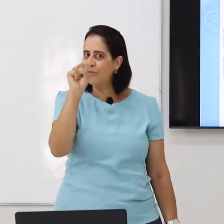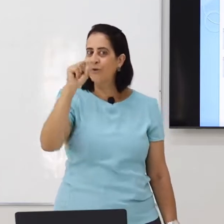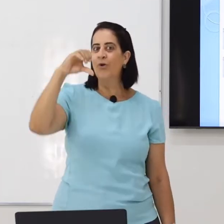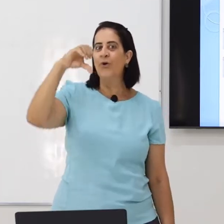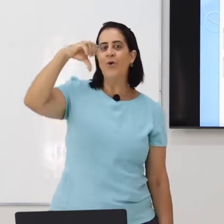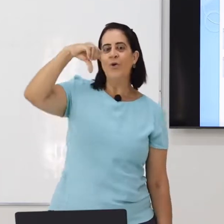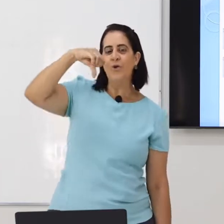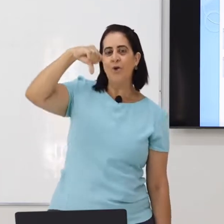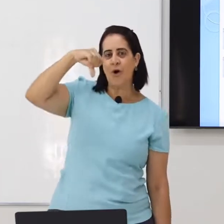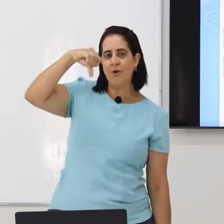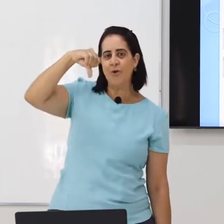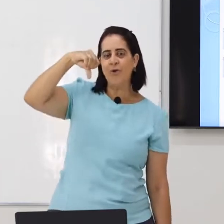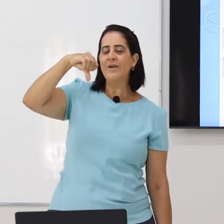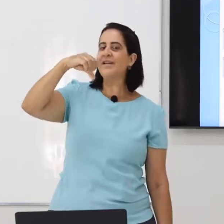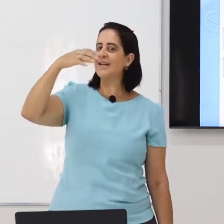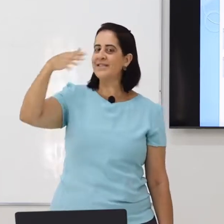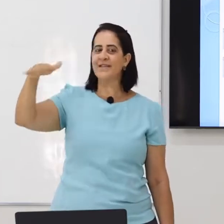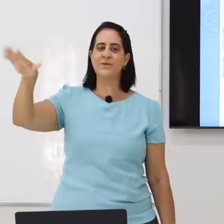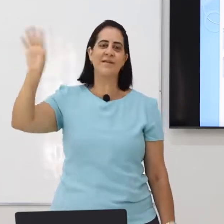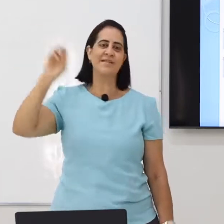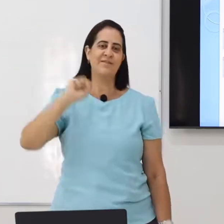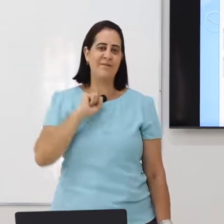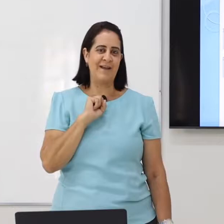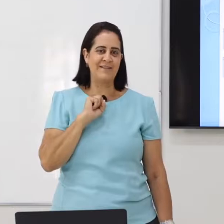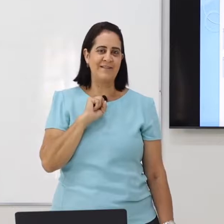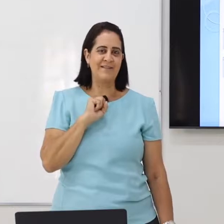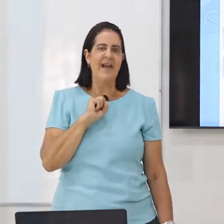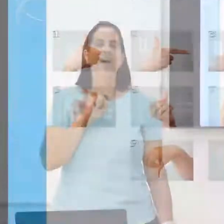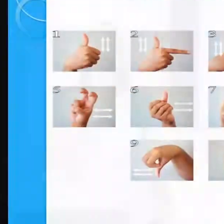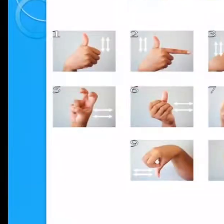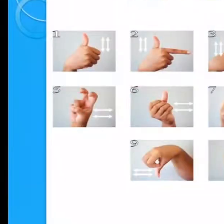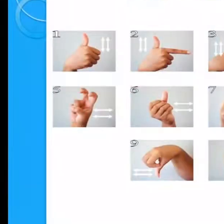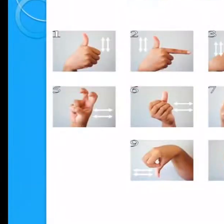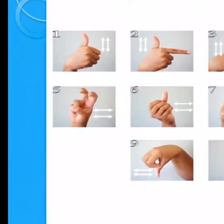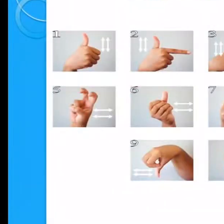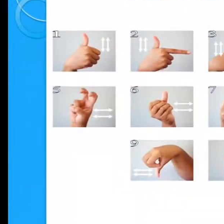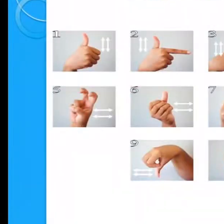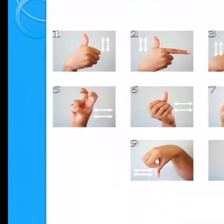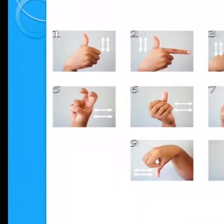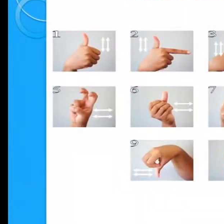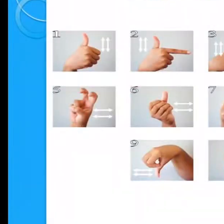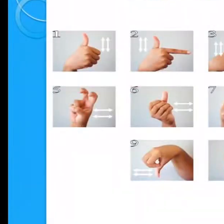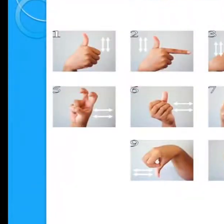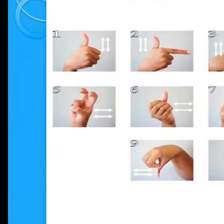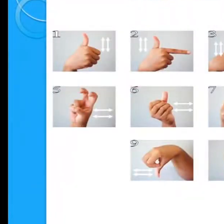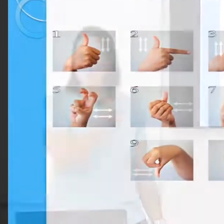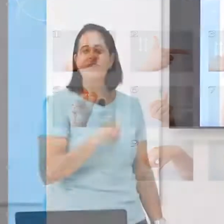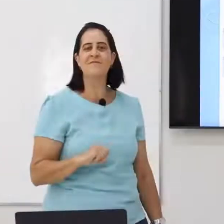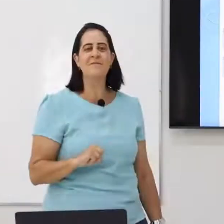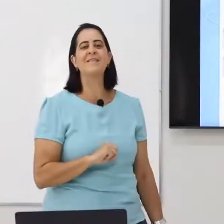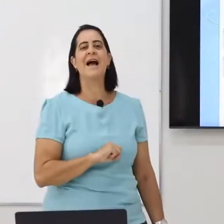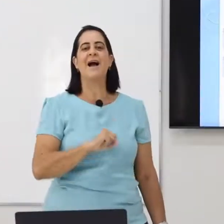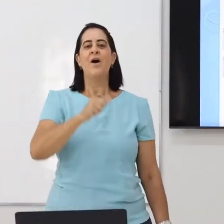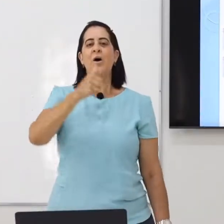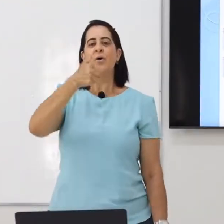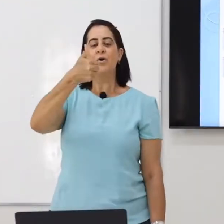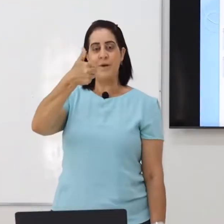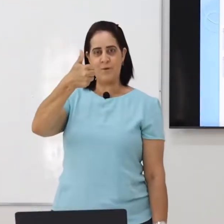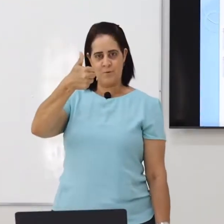oitavo, nono e assim sucessivamente. Como? Vamos repetir? Vamos lá. Número